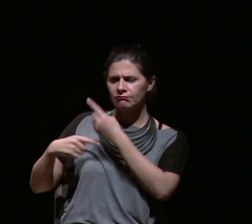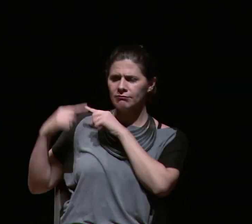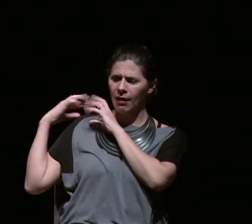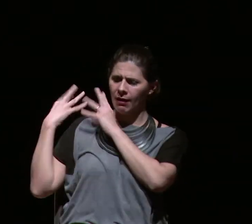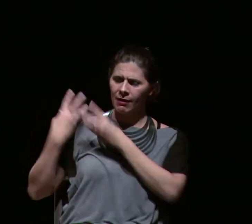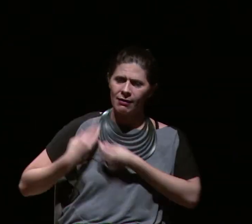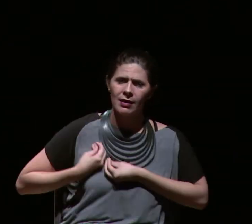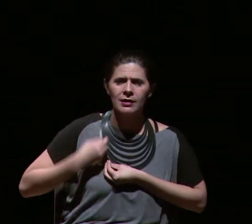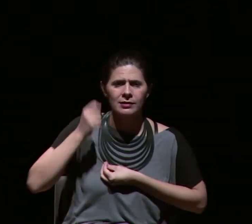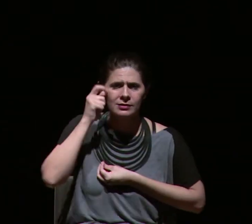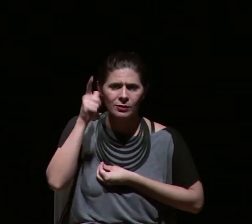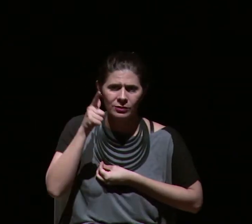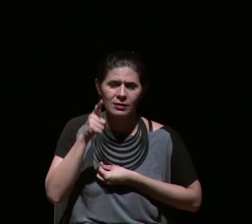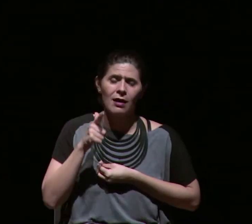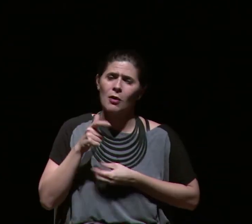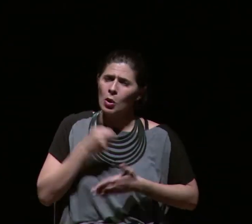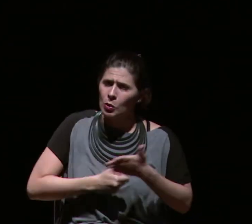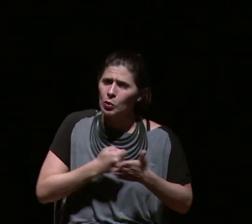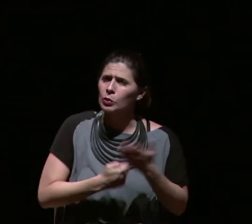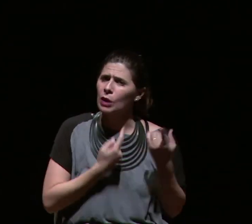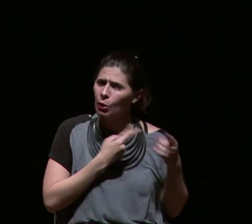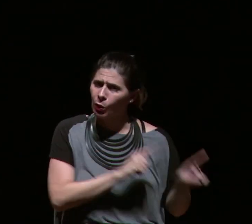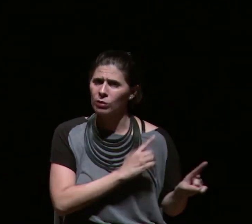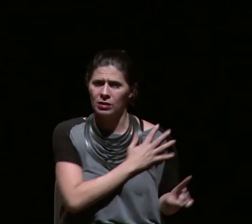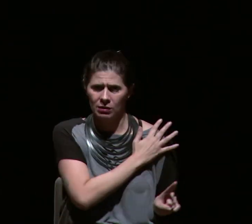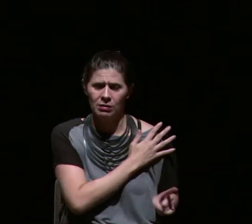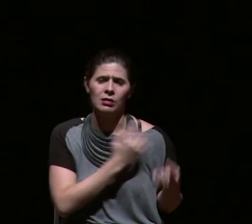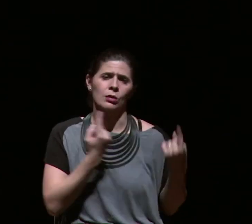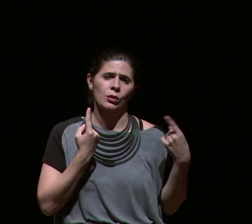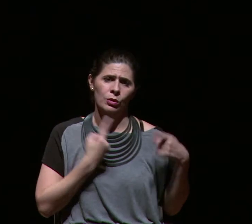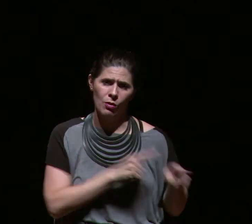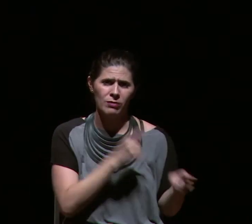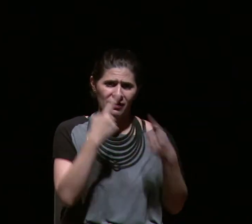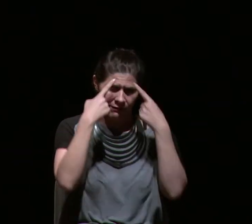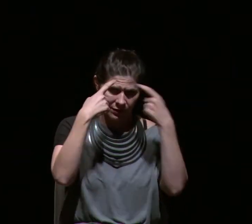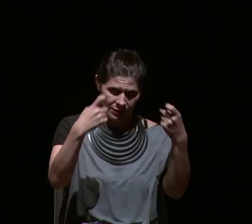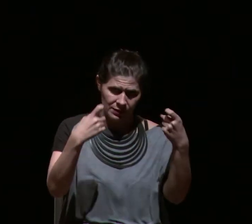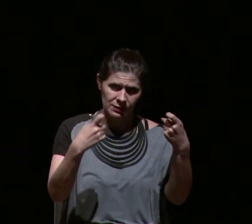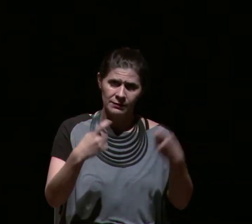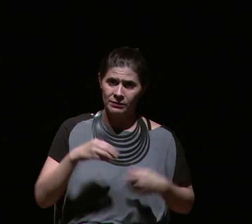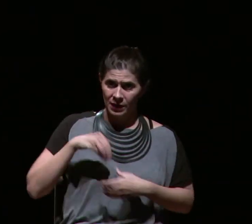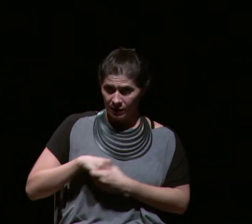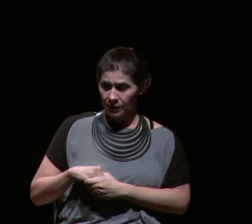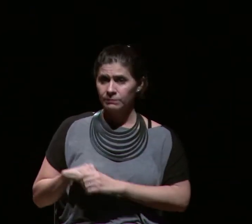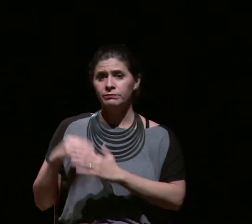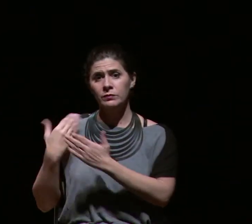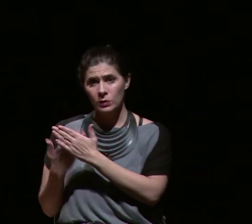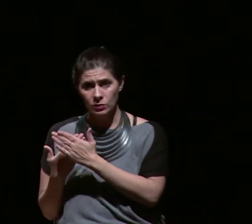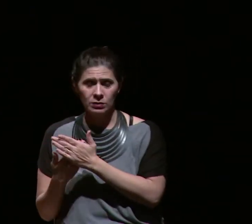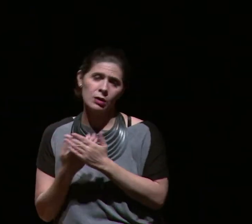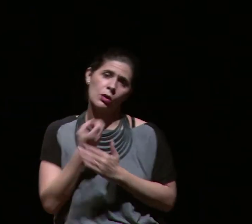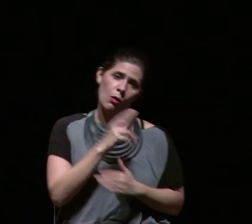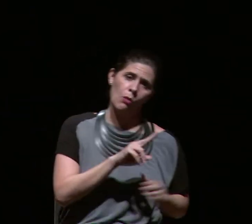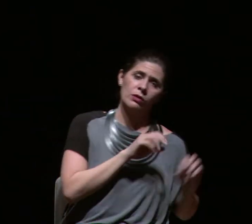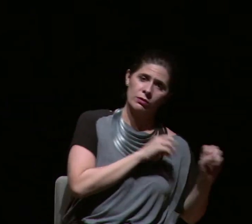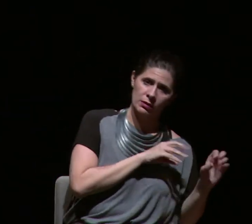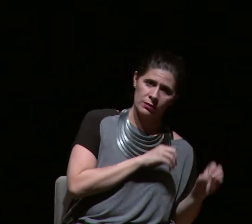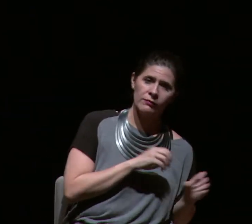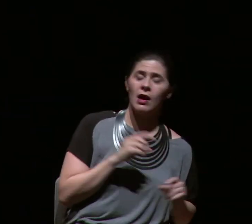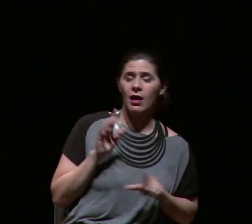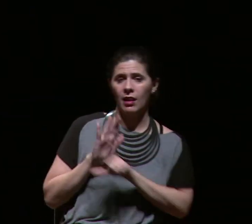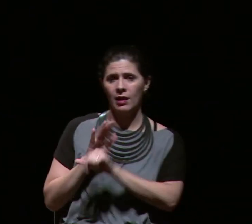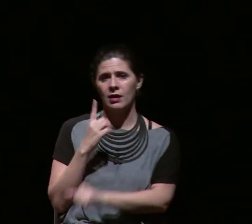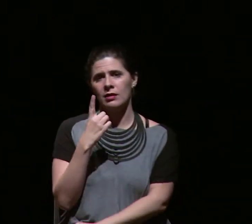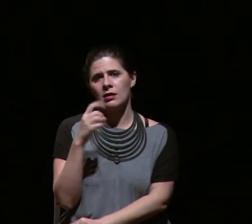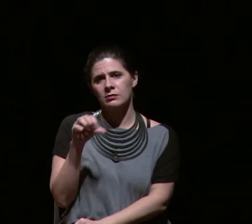discriminação e violência, não só entre estudantes, mas especialmente entre educadores, foi a Lei 10.639, que a